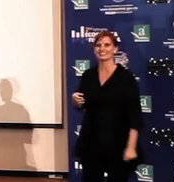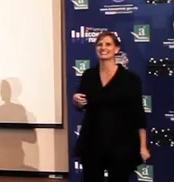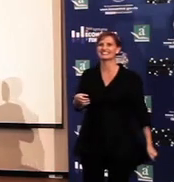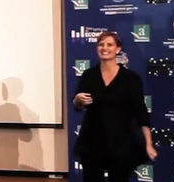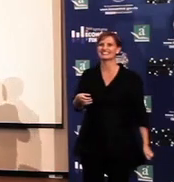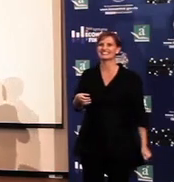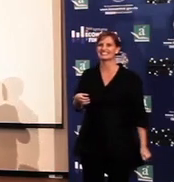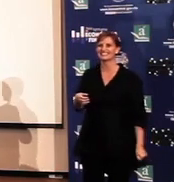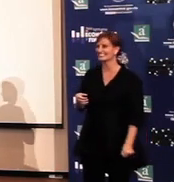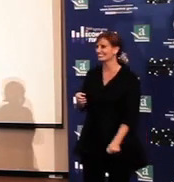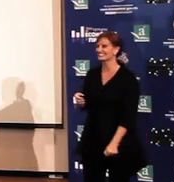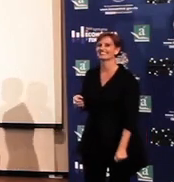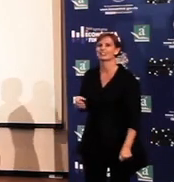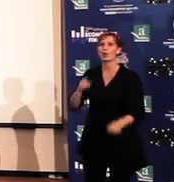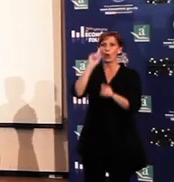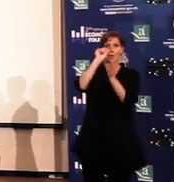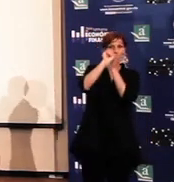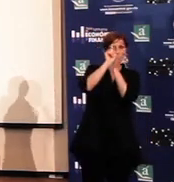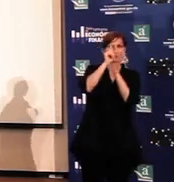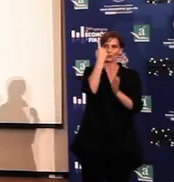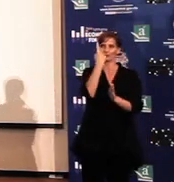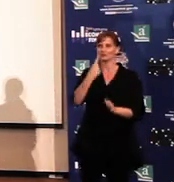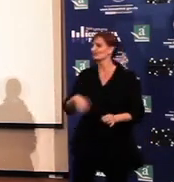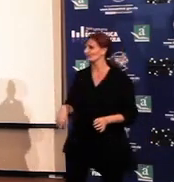venga, un minutito, un minutito,